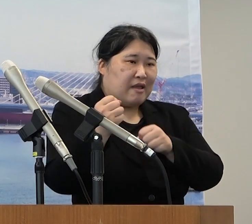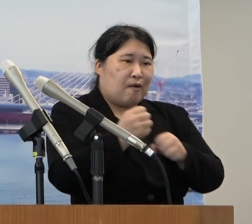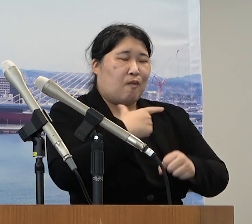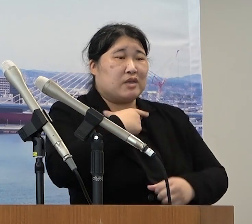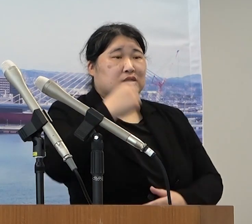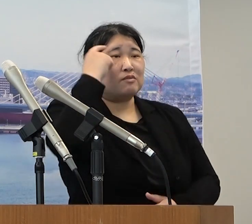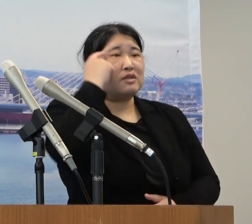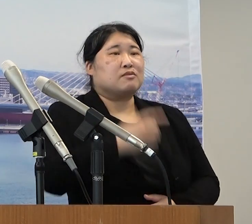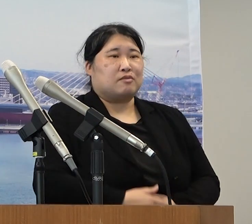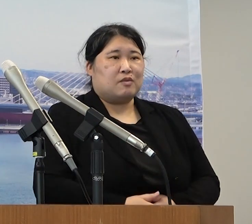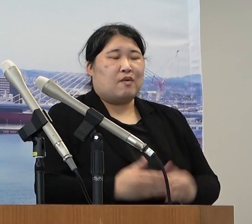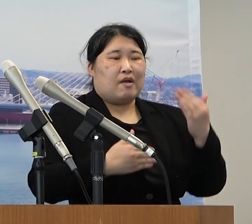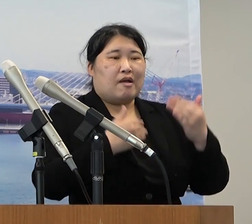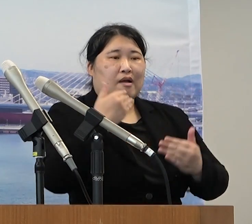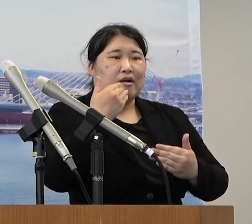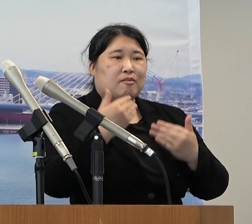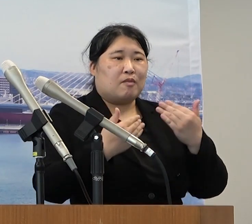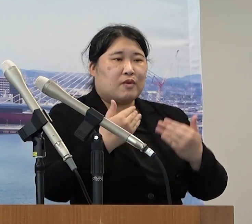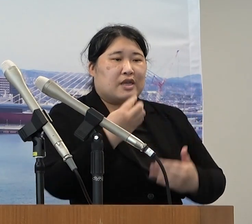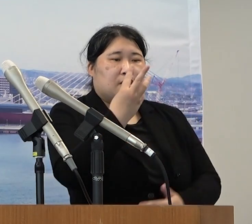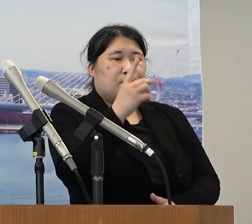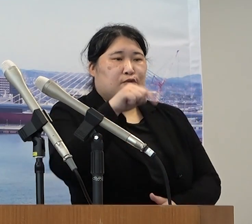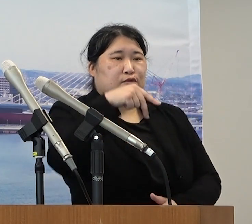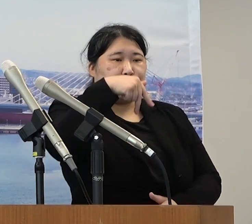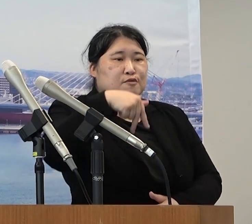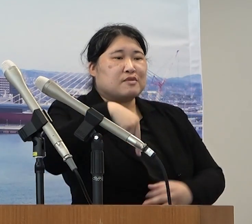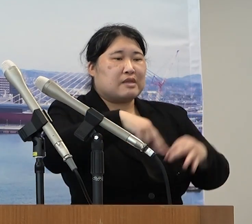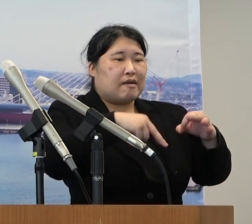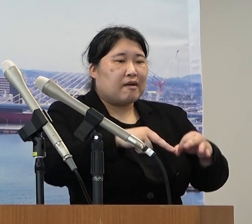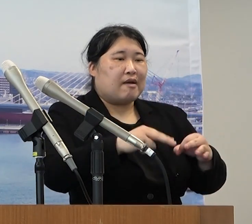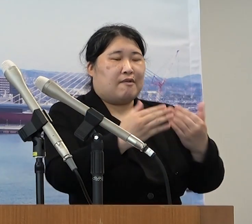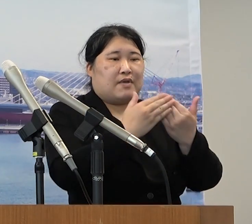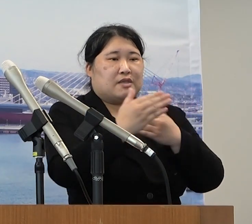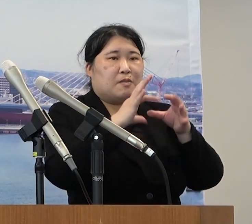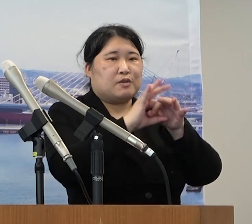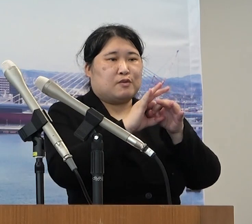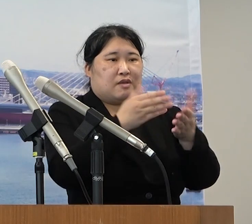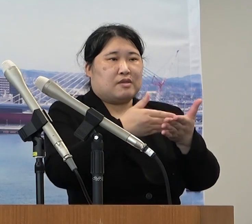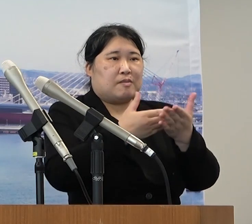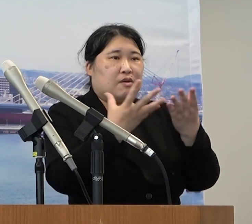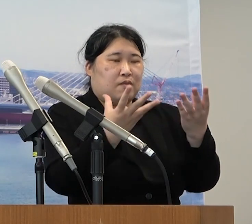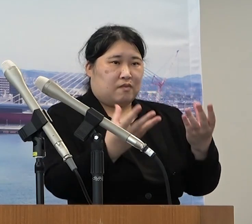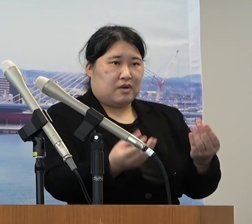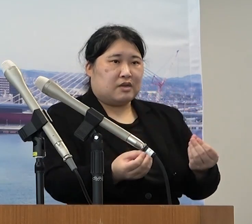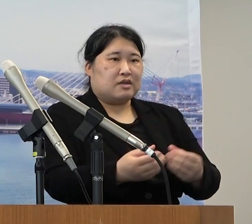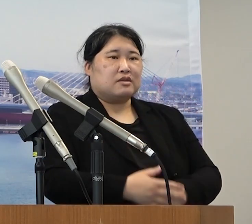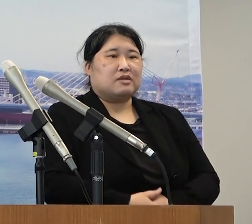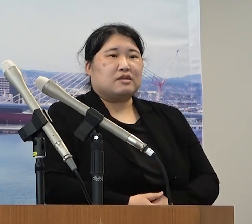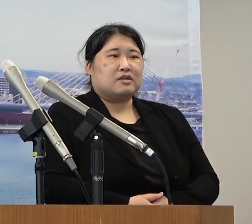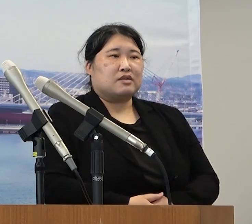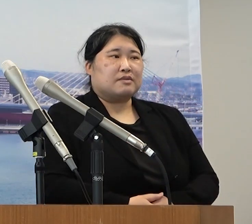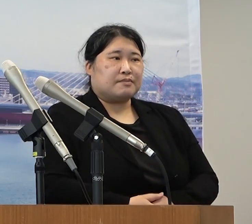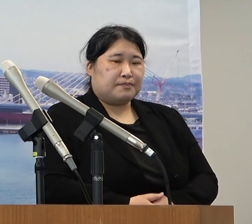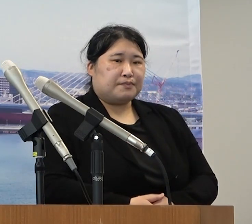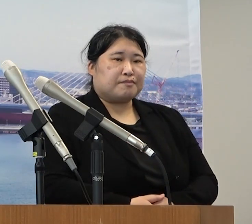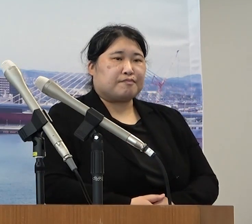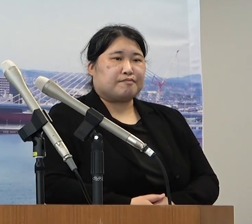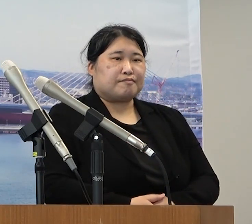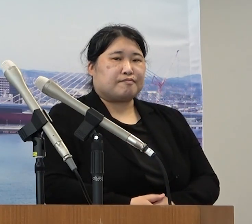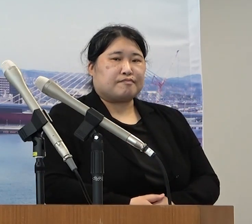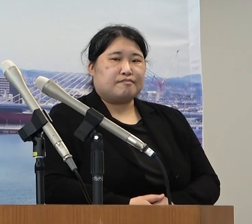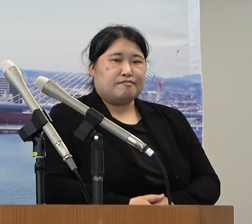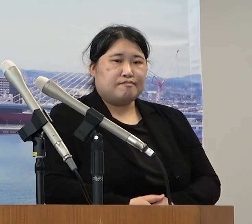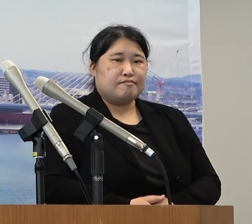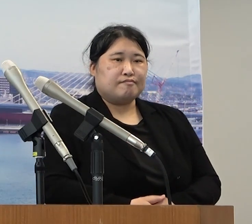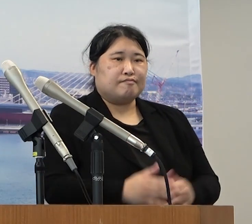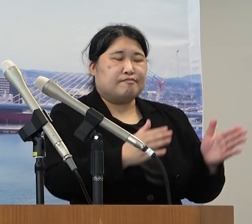。青森ユースサッカーフェスティバルについては以上でございます。 はい、